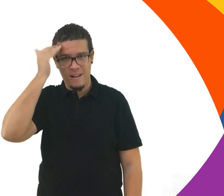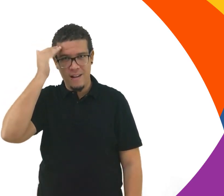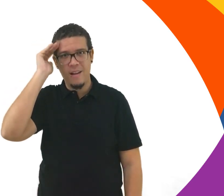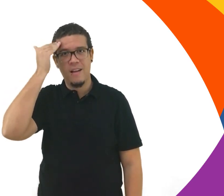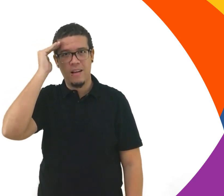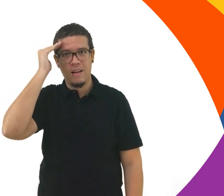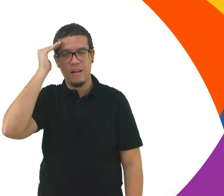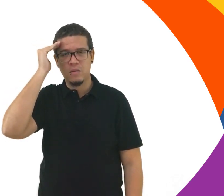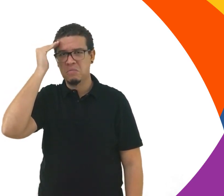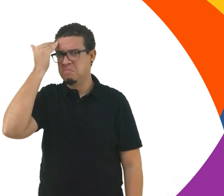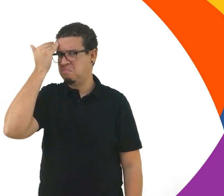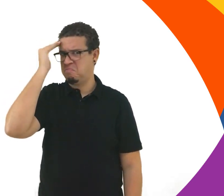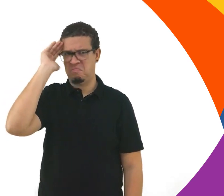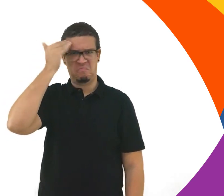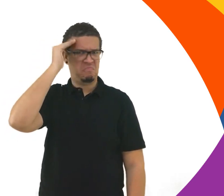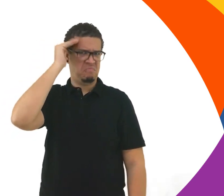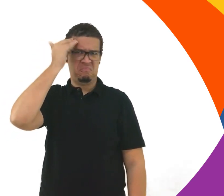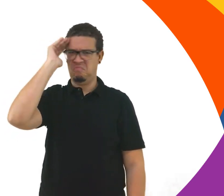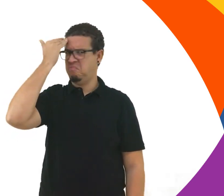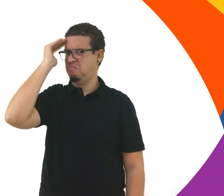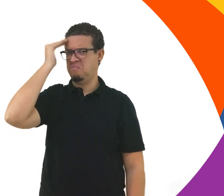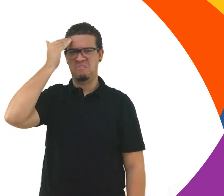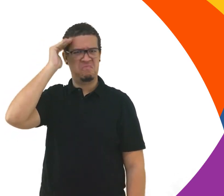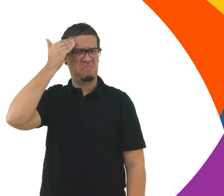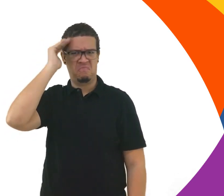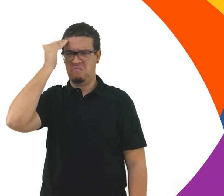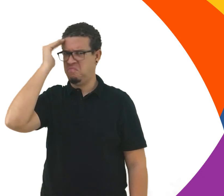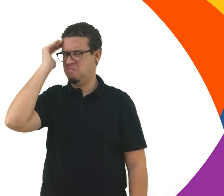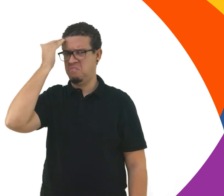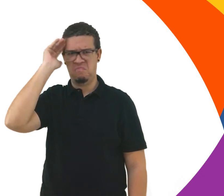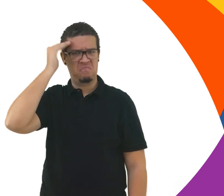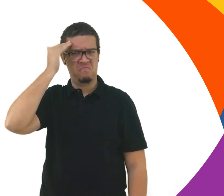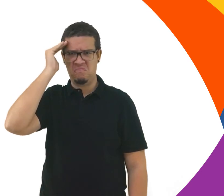entendi. Não entendi.